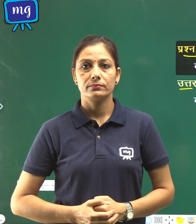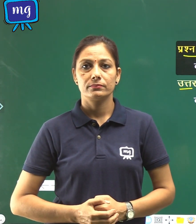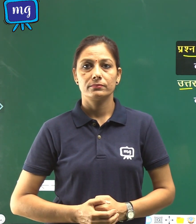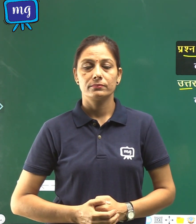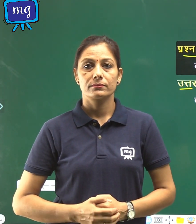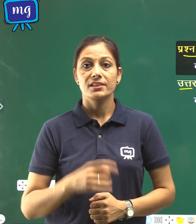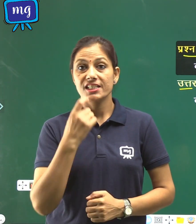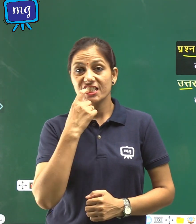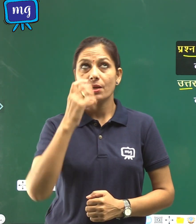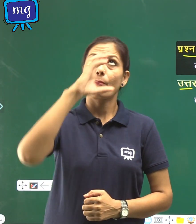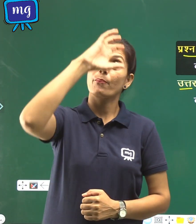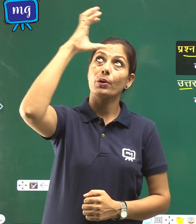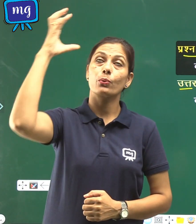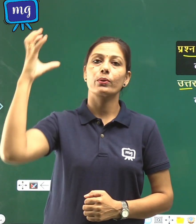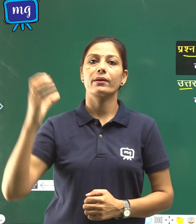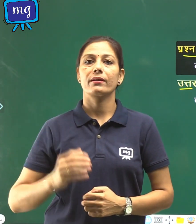मेघों के